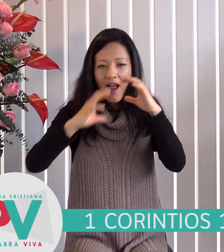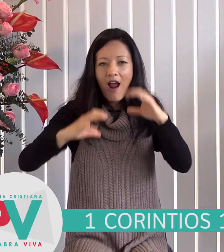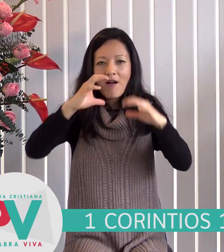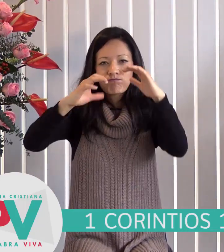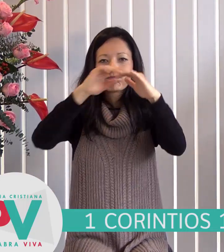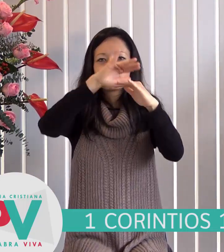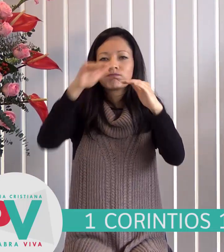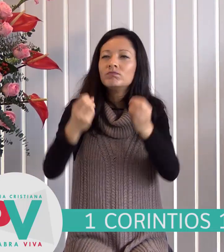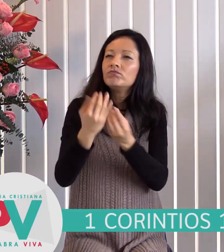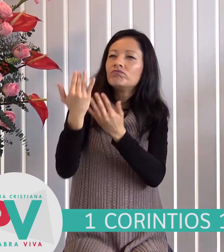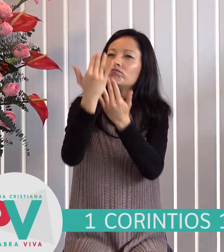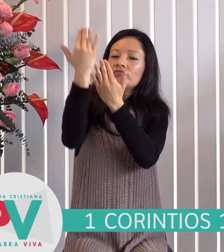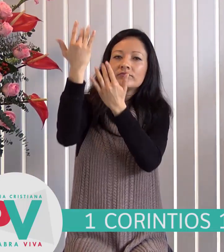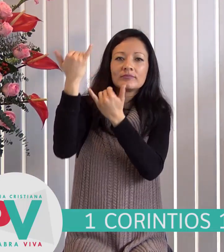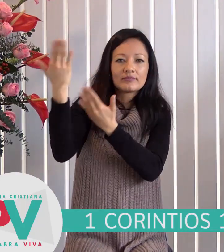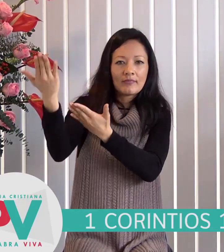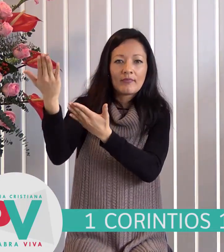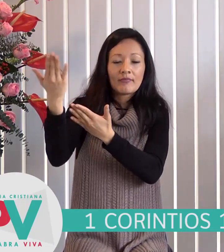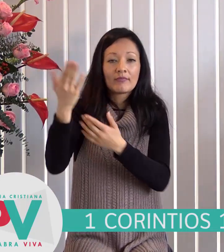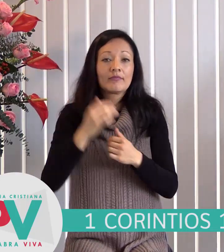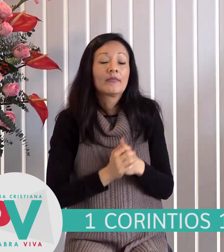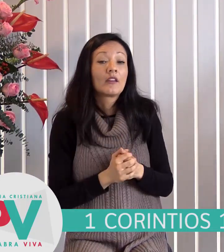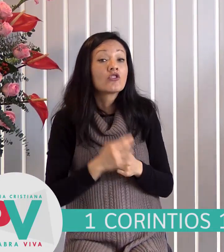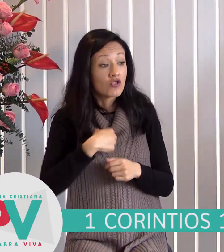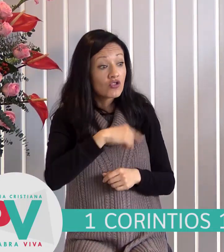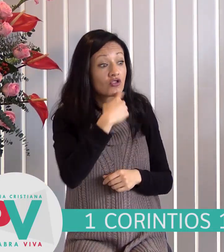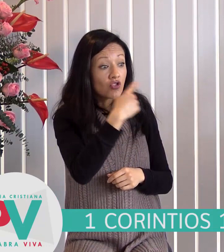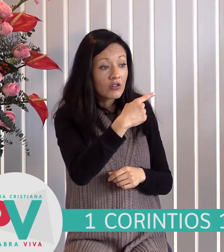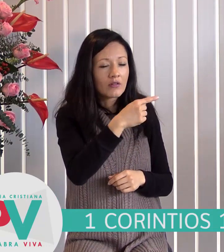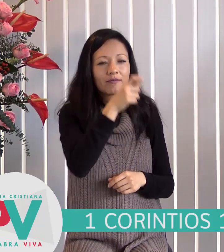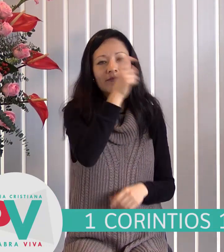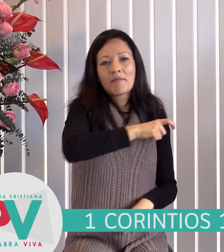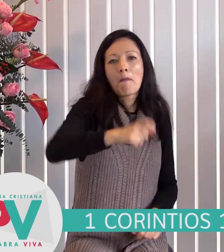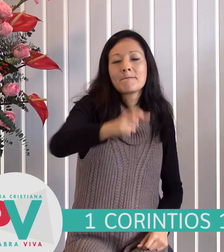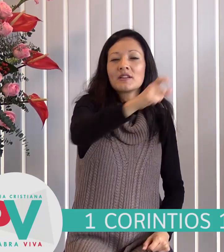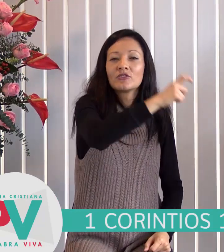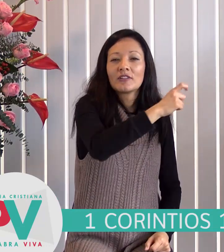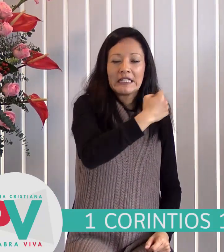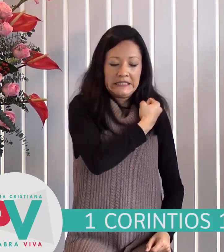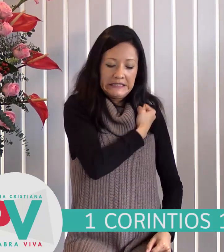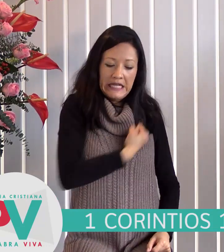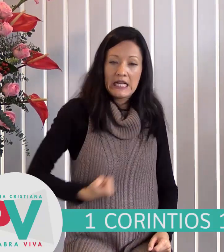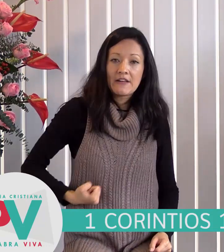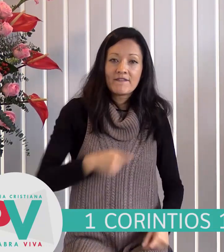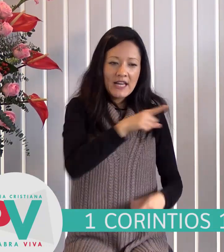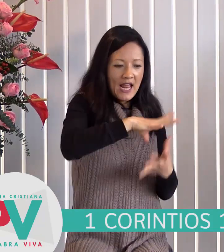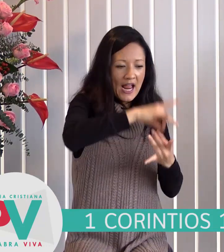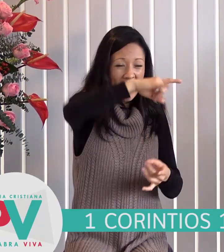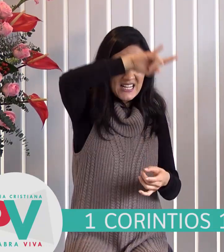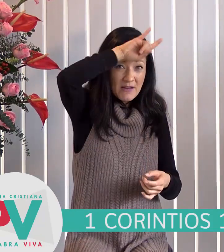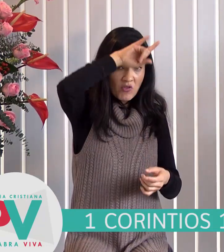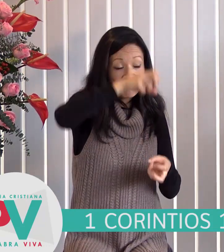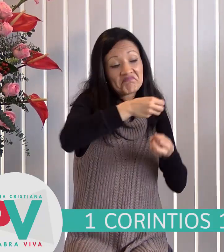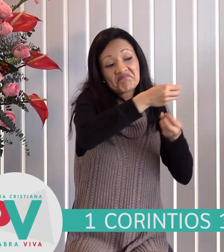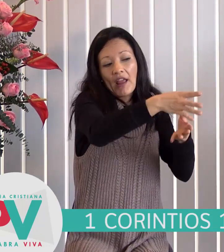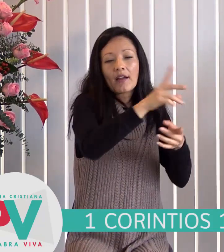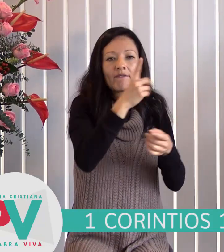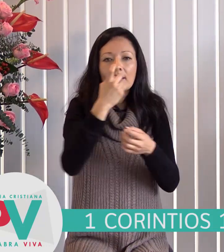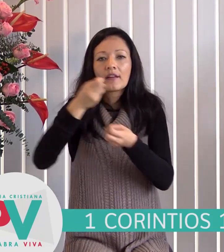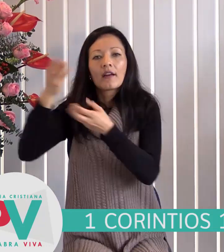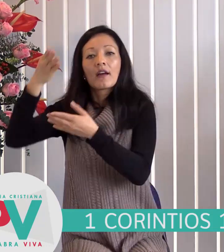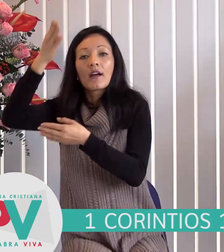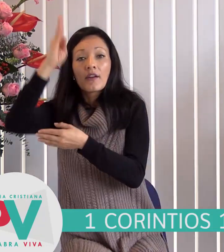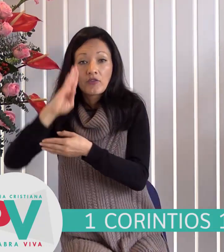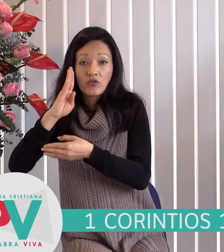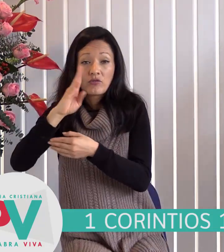algo o que sea algo lo que se sacrifica a los ídolos? Antes digo que lo que los gentiles sacrifican, a los demonios los sacrifican y no a Dios.